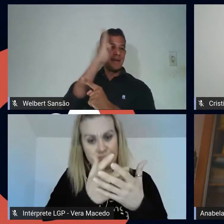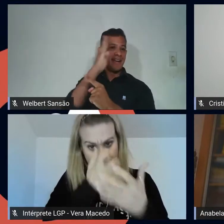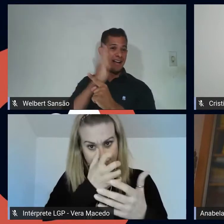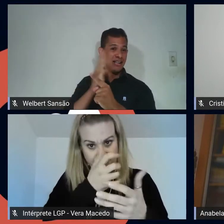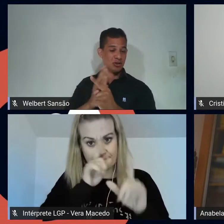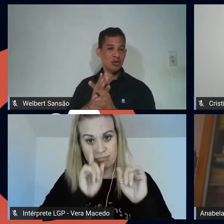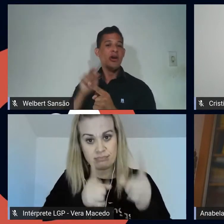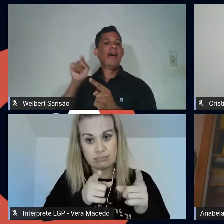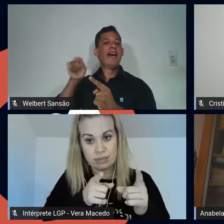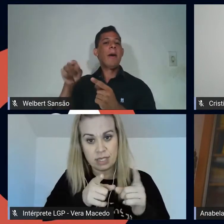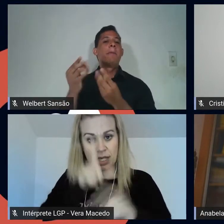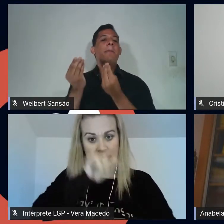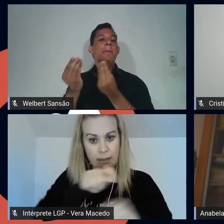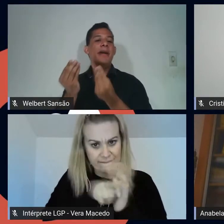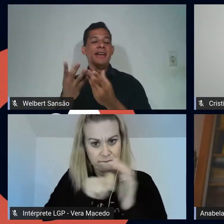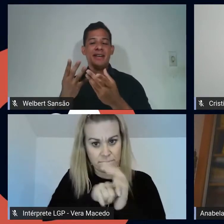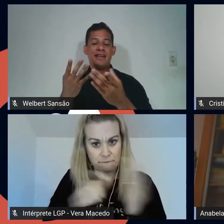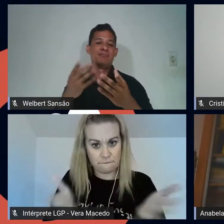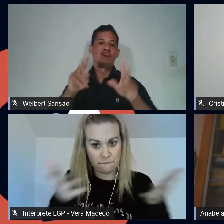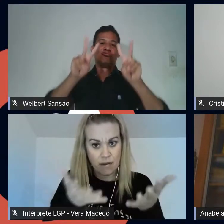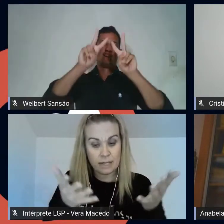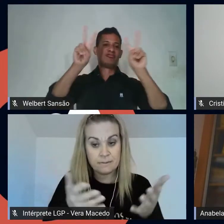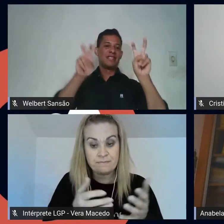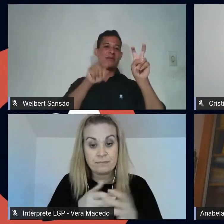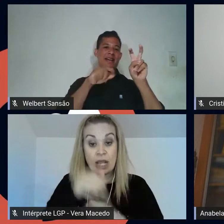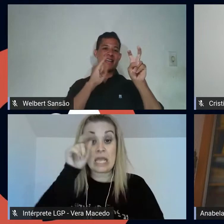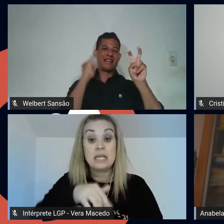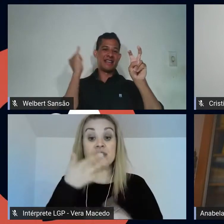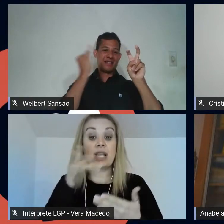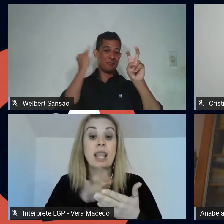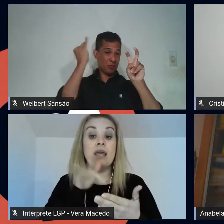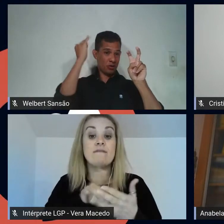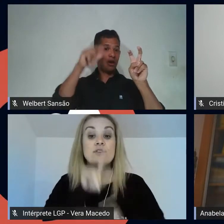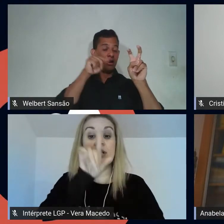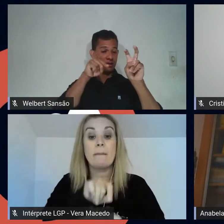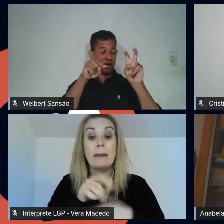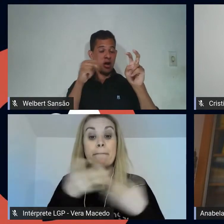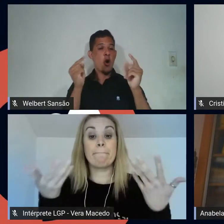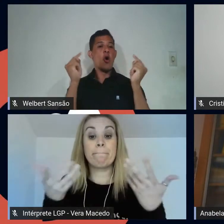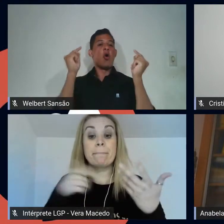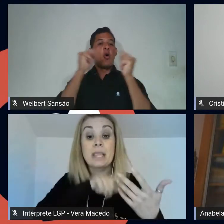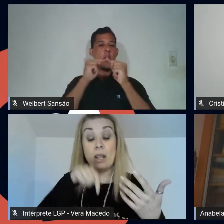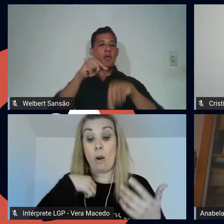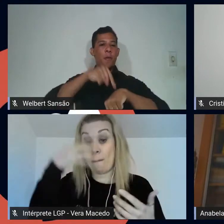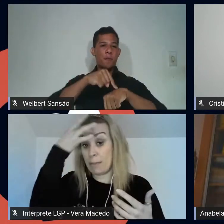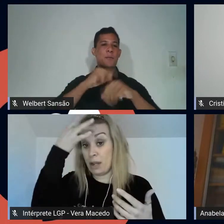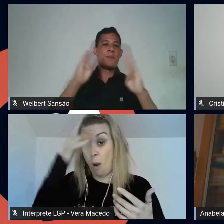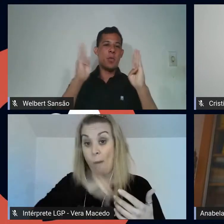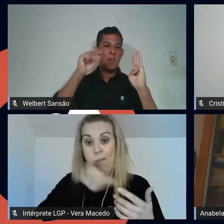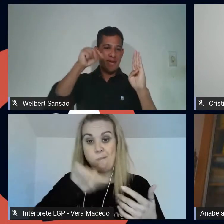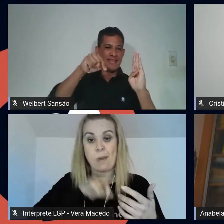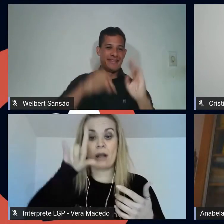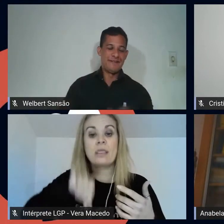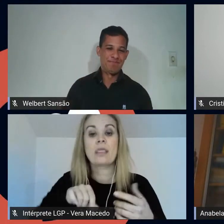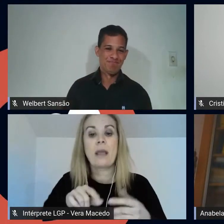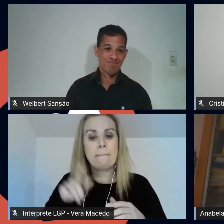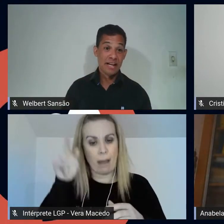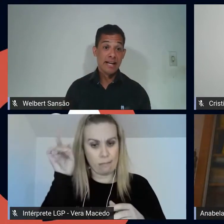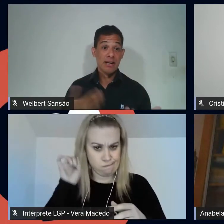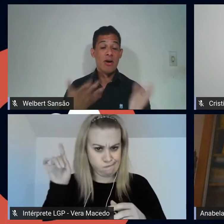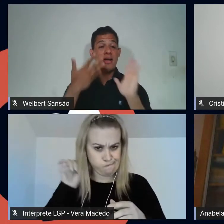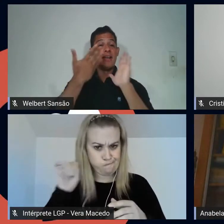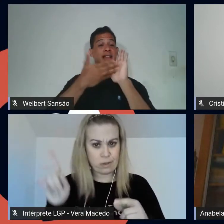relevância e pertinência. Este livro, contudo, na nossa opinião, será também muito